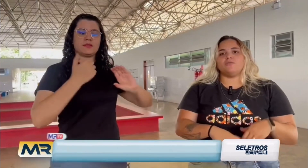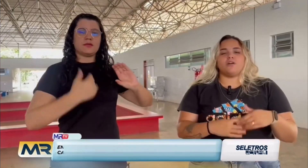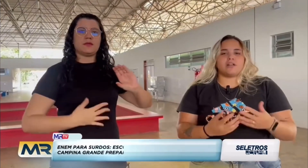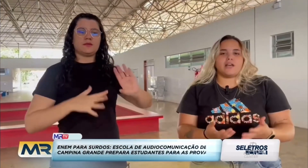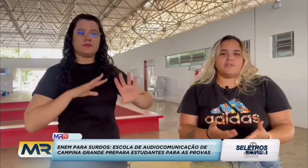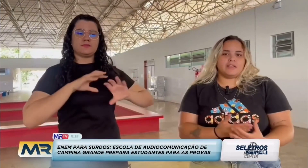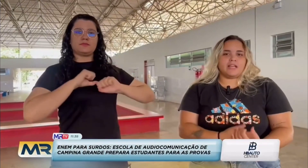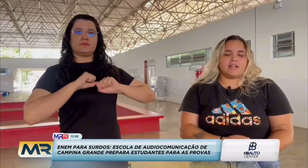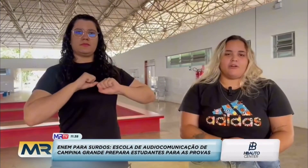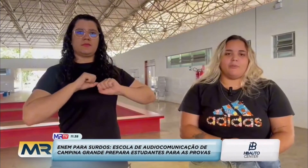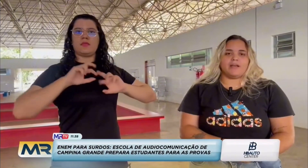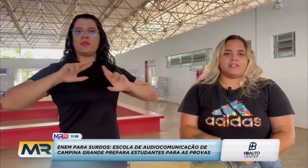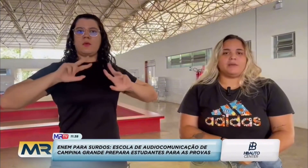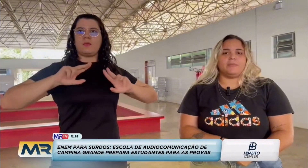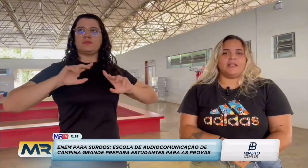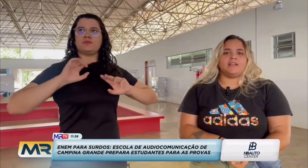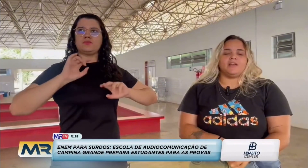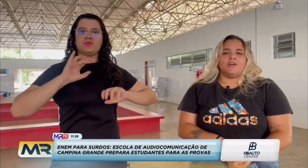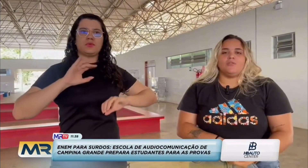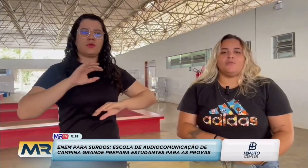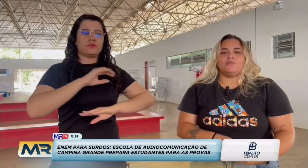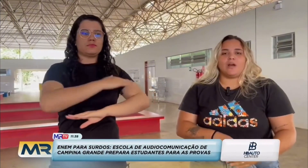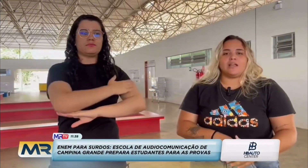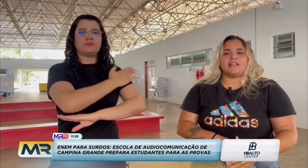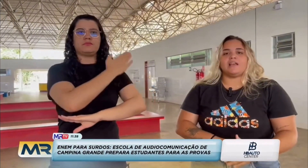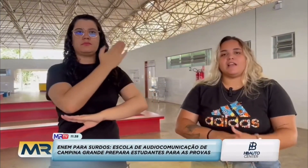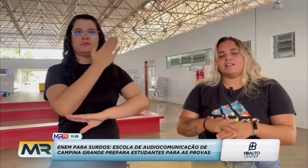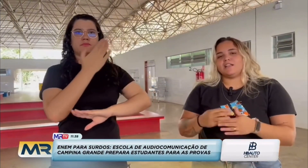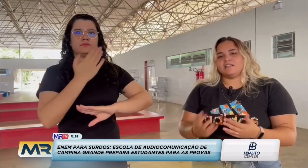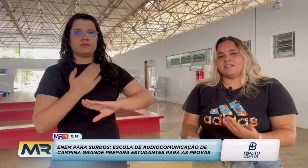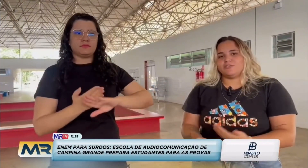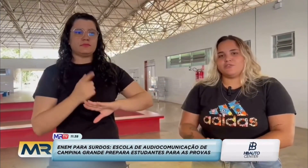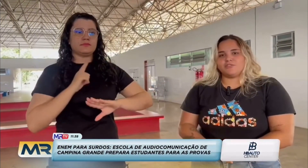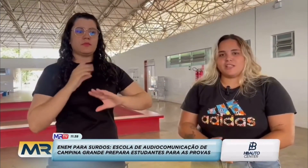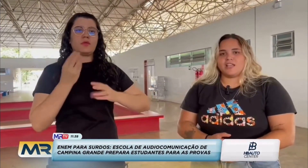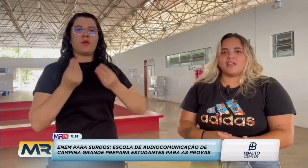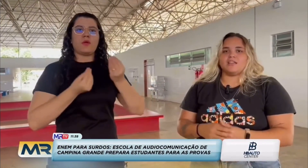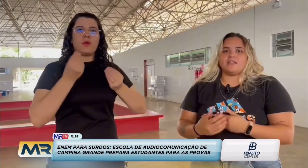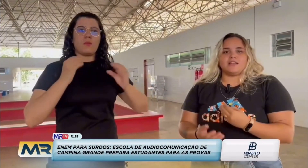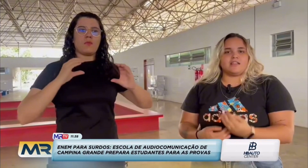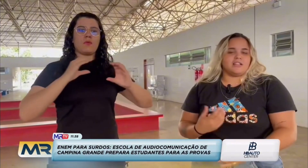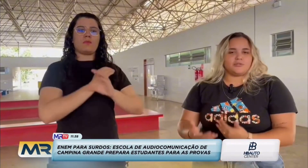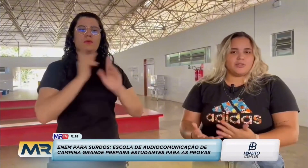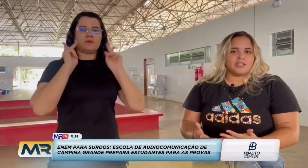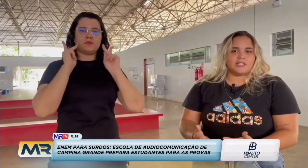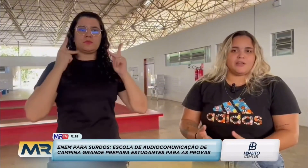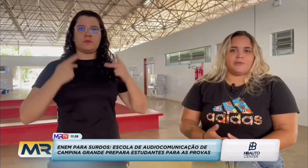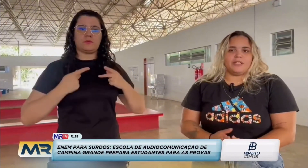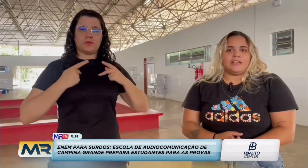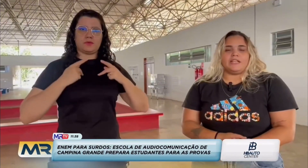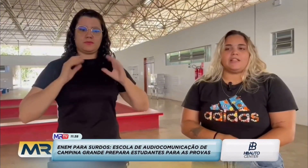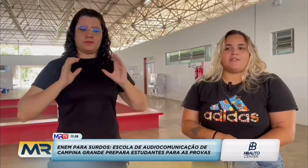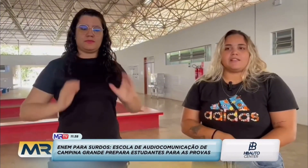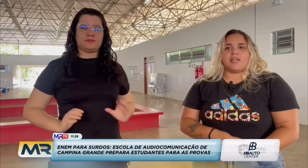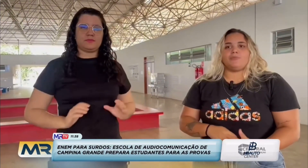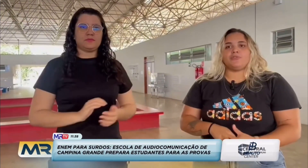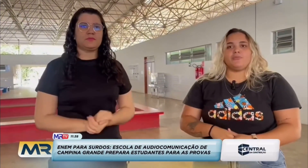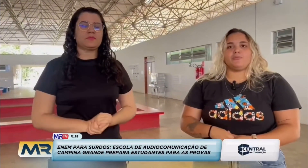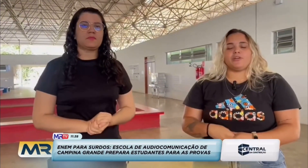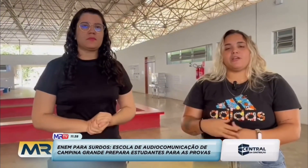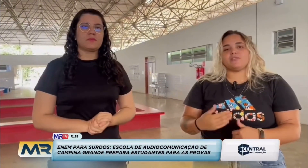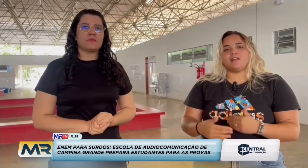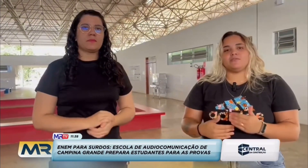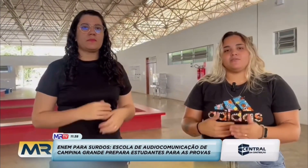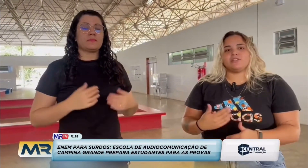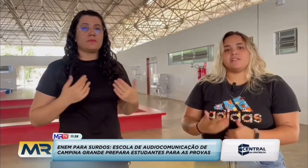só o horário integral, mas também a integralidade de todo o ser estudantil. Então, assim, é